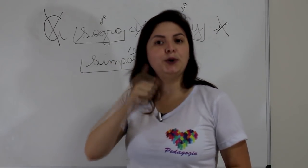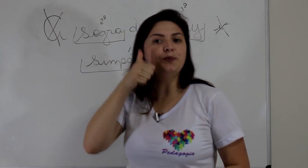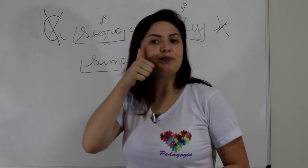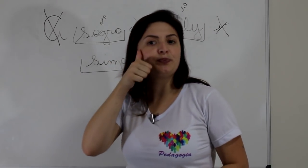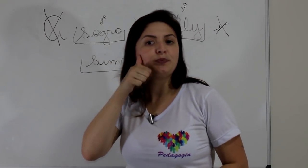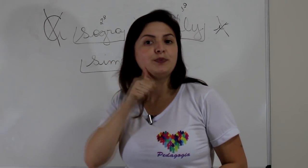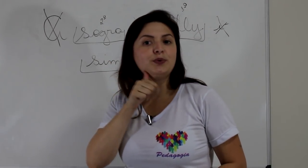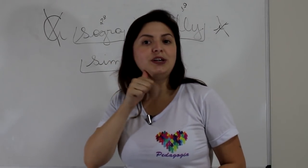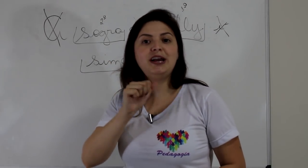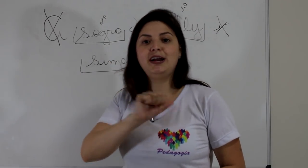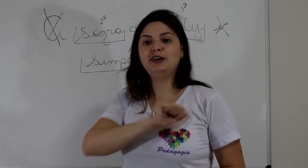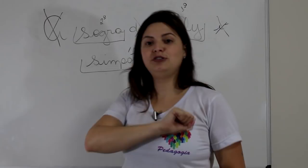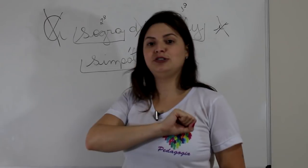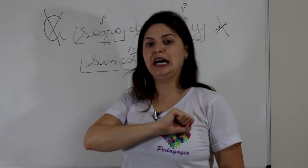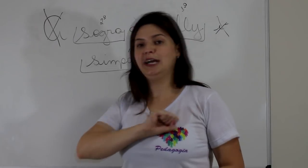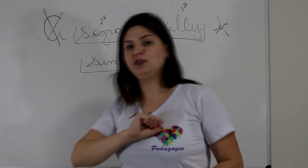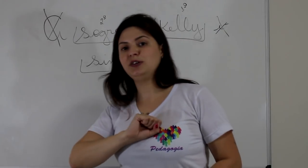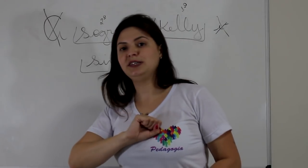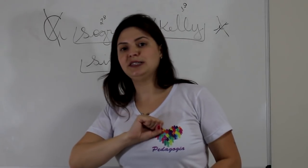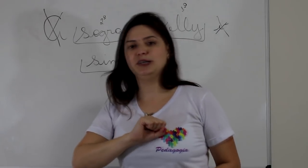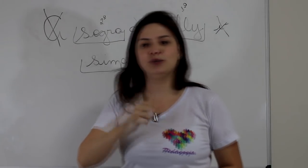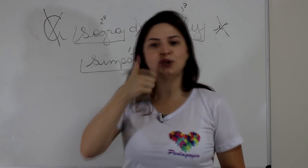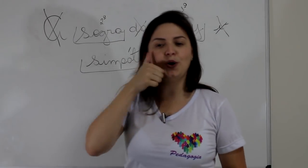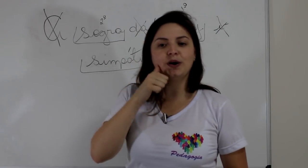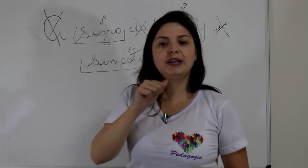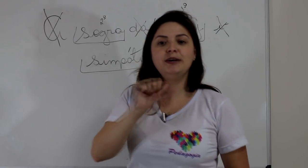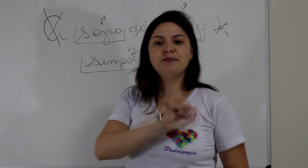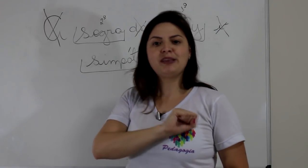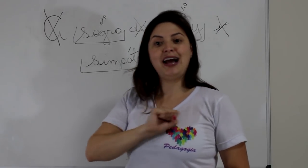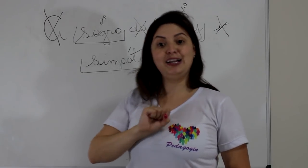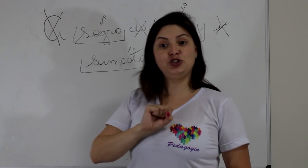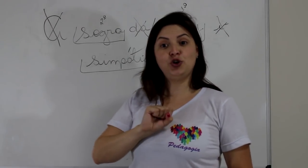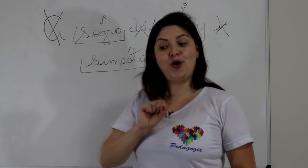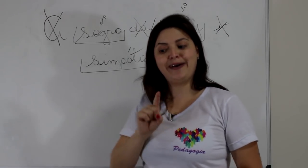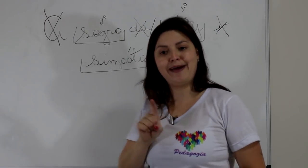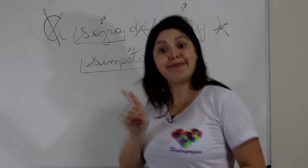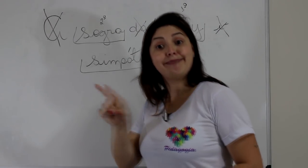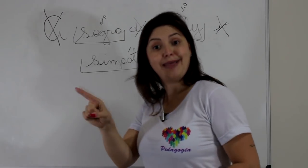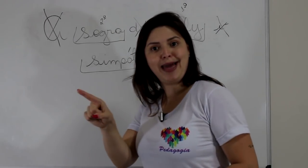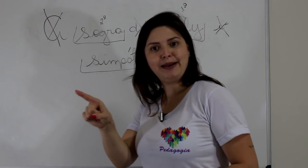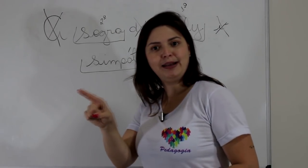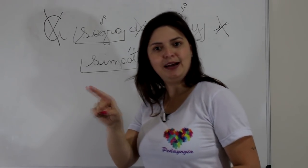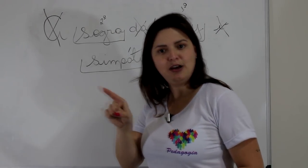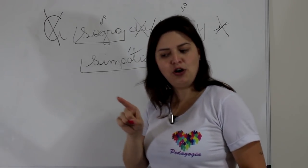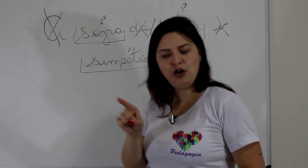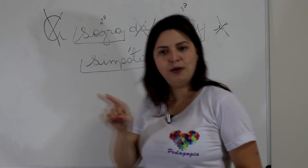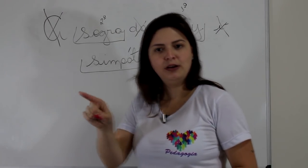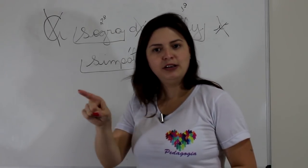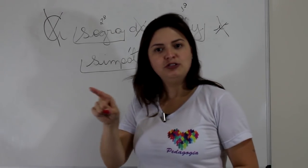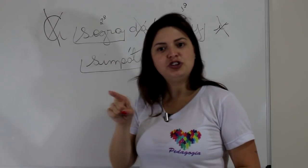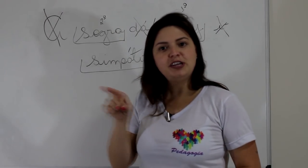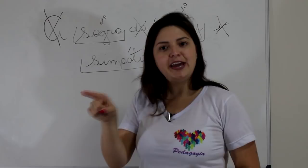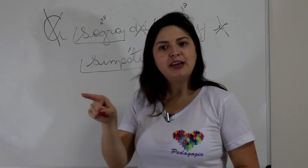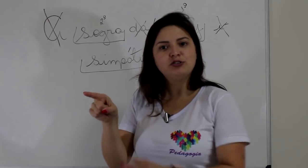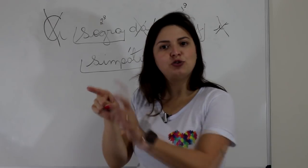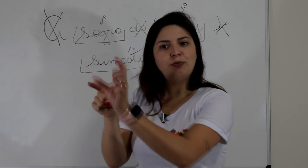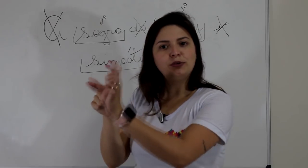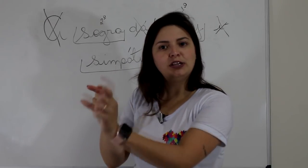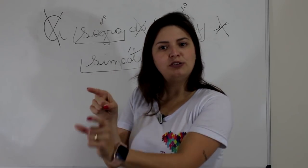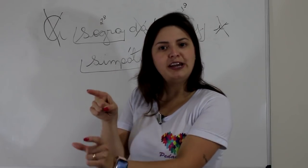coração. Mulher, sai do coração, sogra. A sogra dela, ó, de quem? Eu estou apontando, lembra